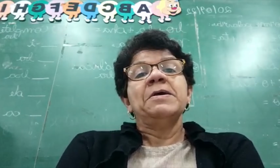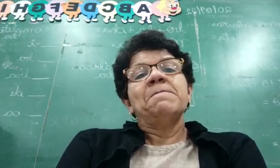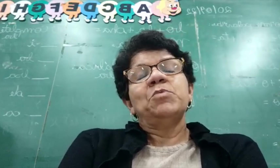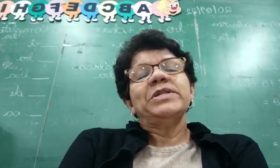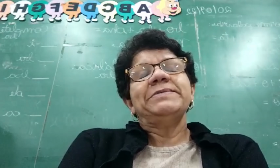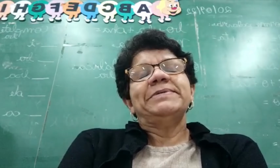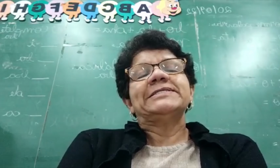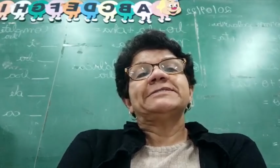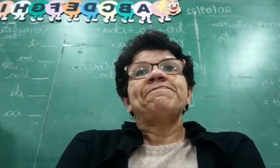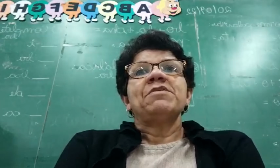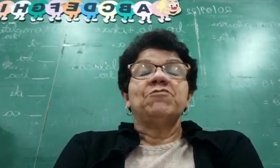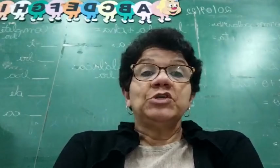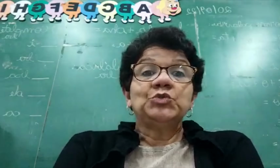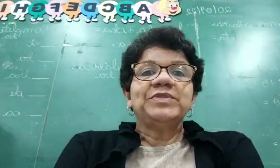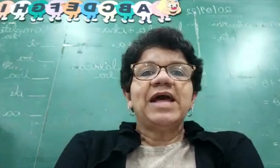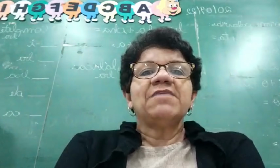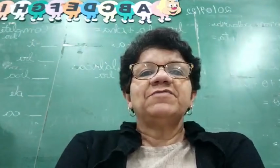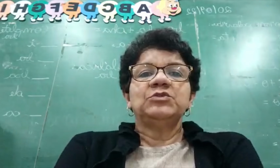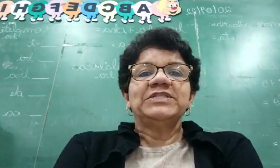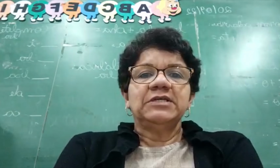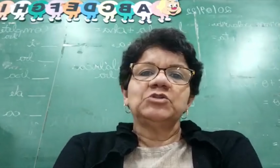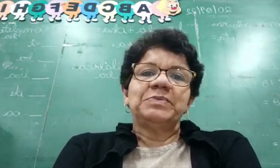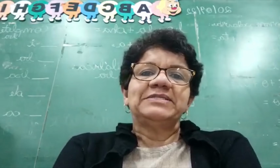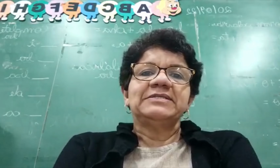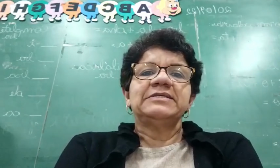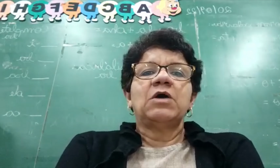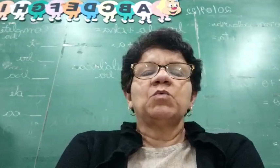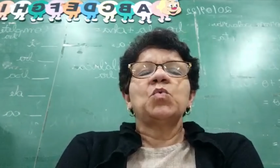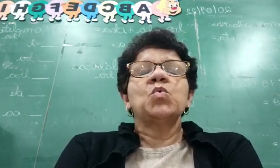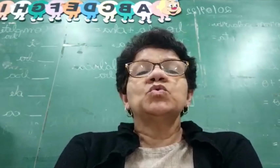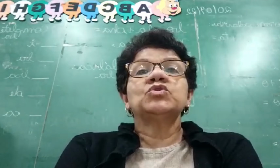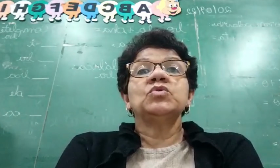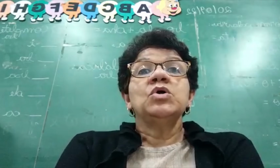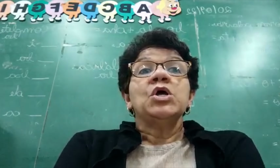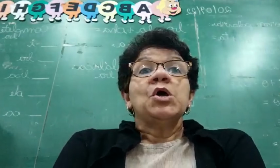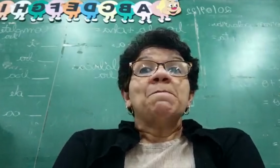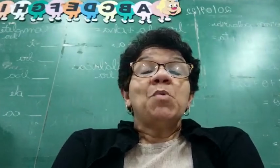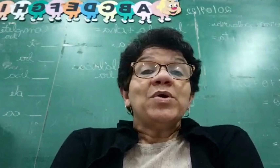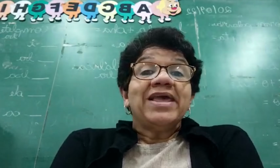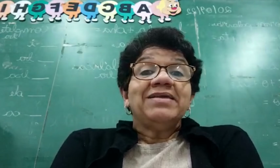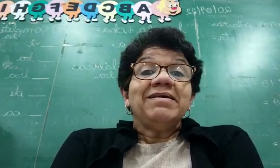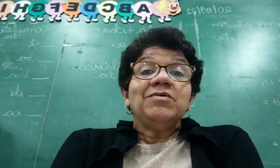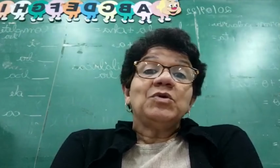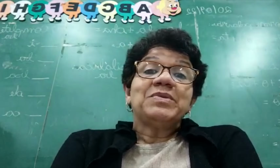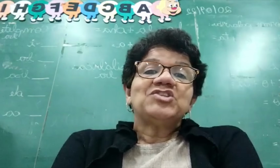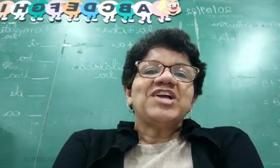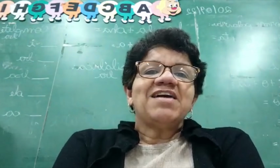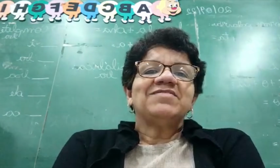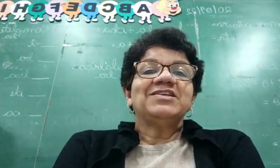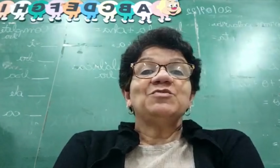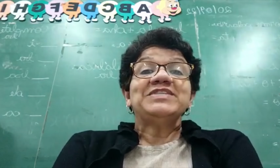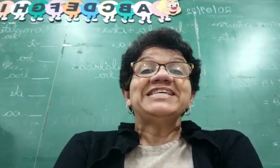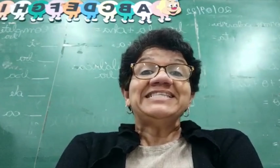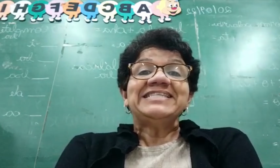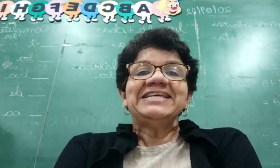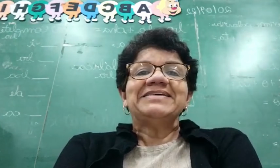por Libras. Fui estudar, fiz dois anos presencial em curso. Porém, eu não praticava. Então, eu esquecia